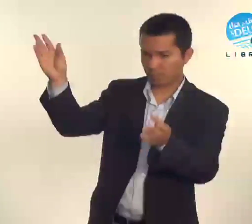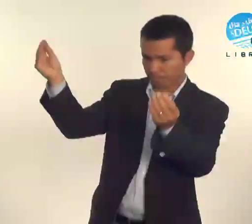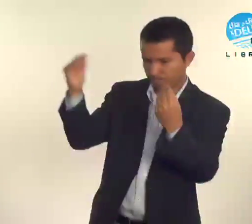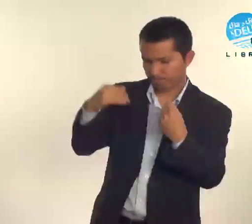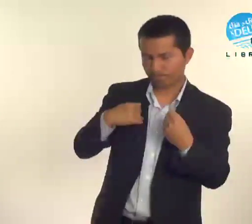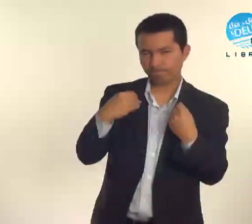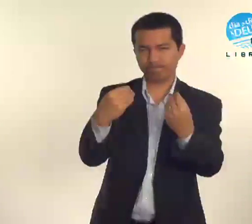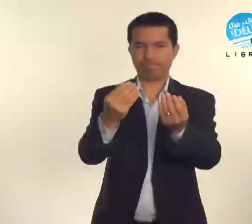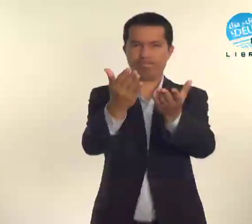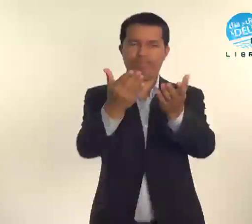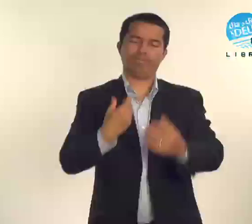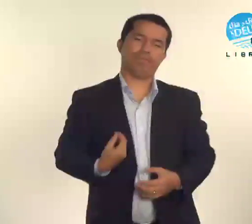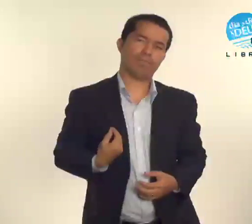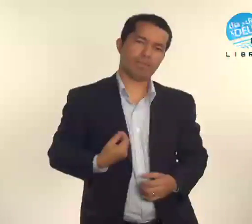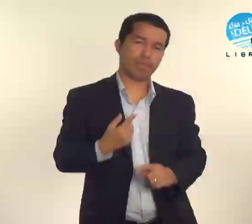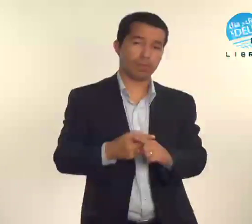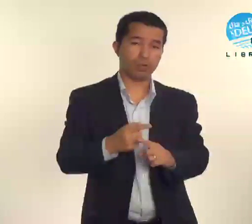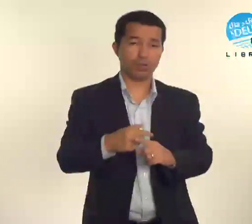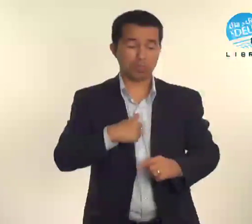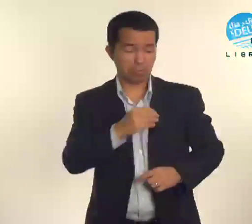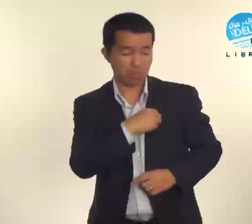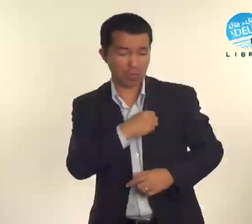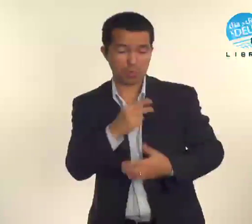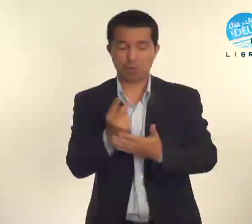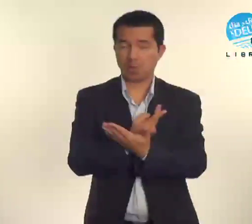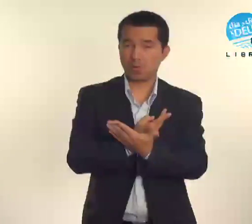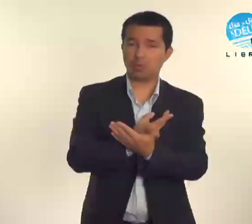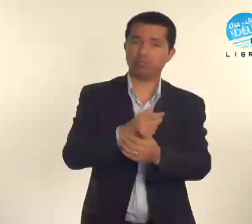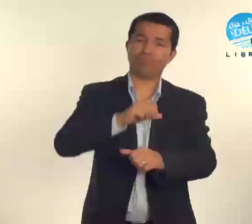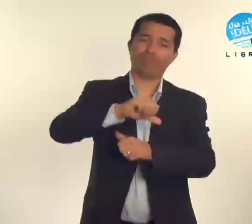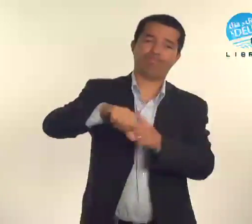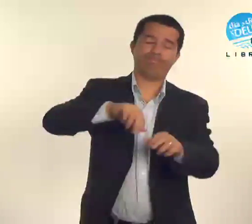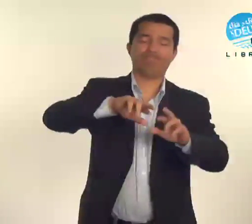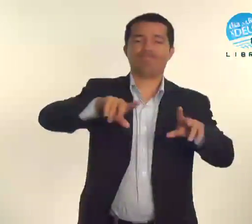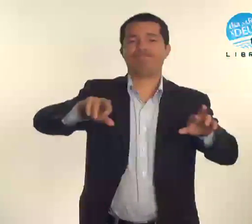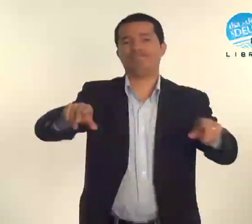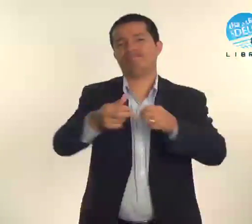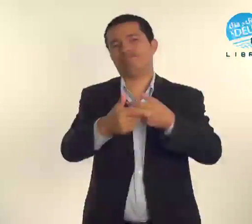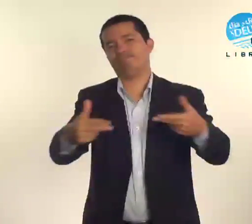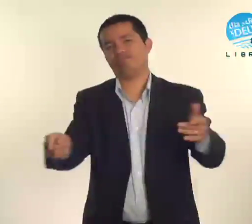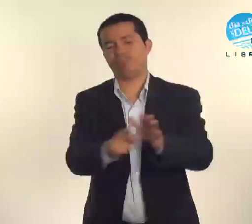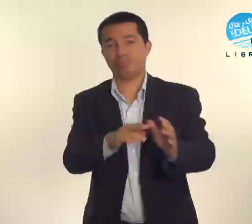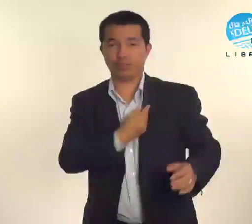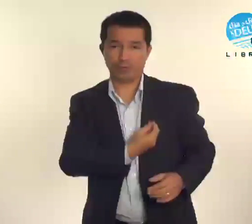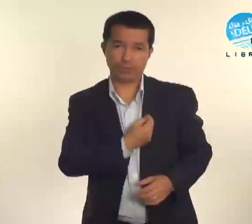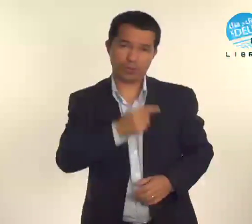dele, do seu alvo, do seu propósito, daquilo que ele tinha para a nossa vida.